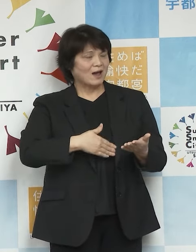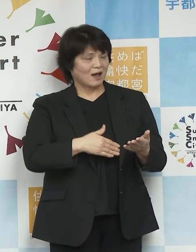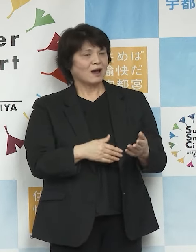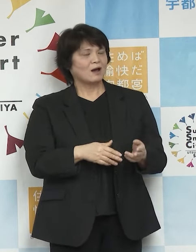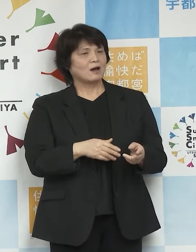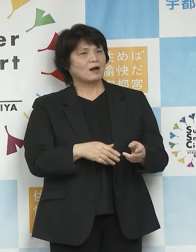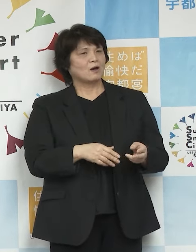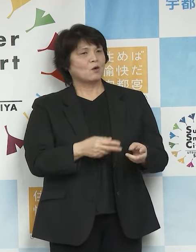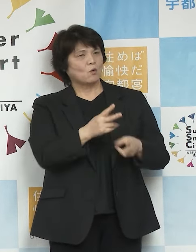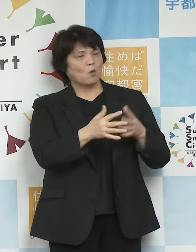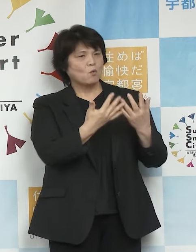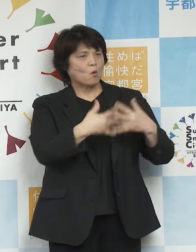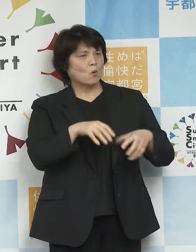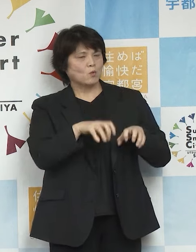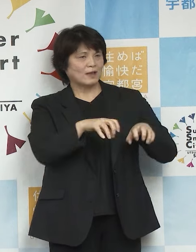道路、あそこを、